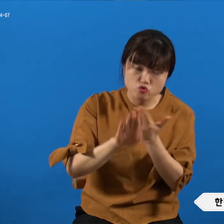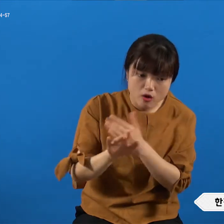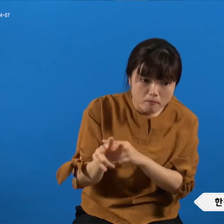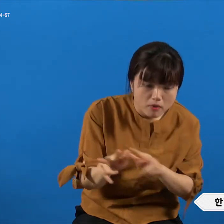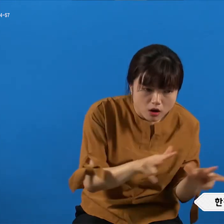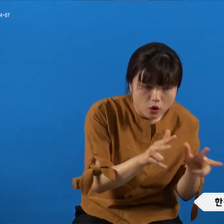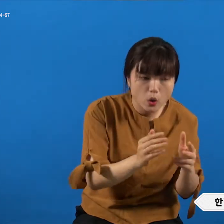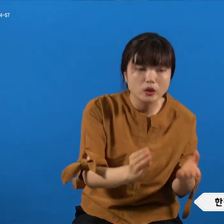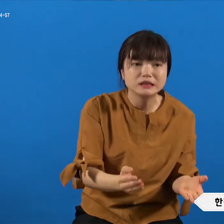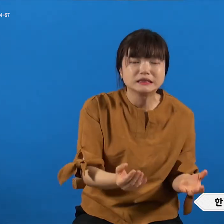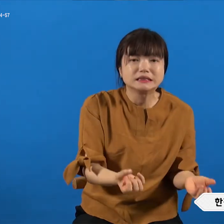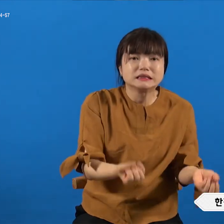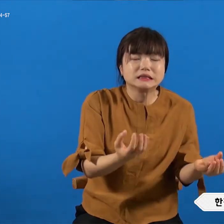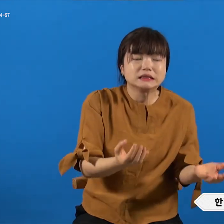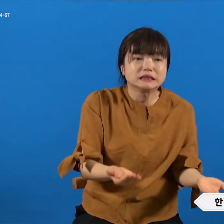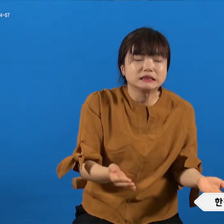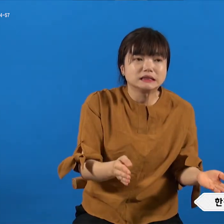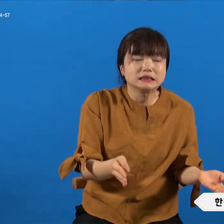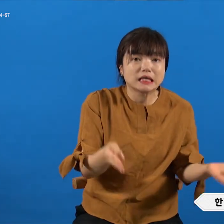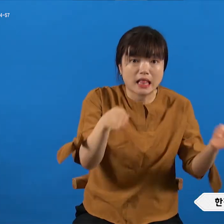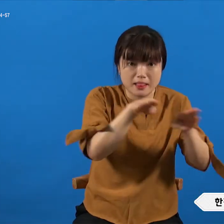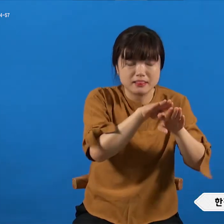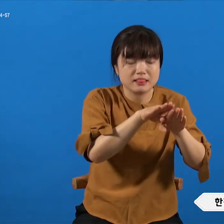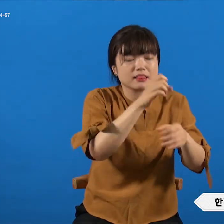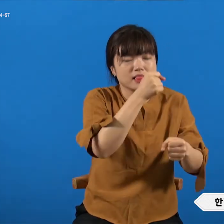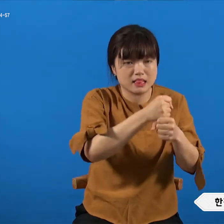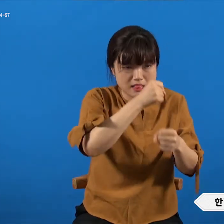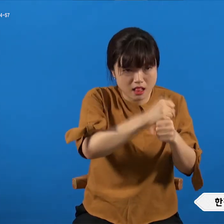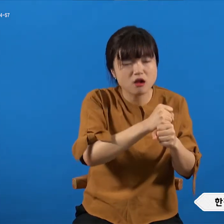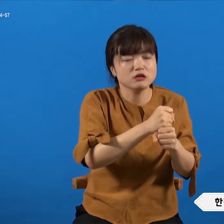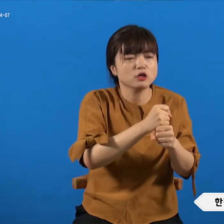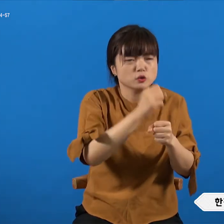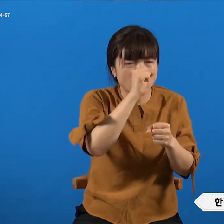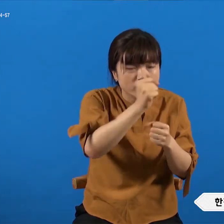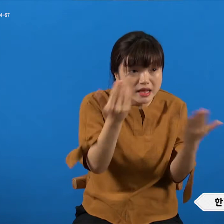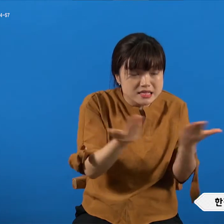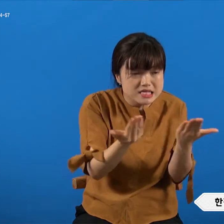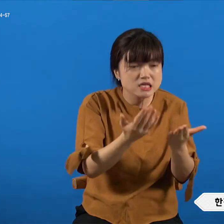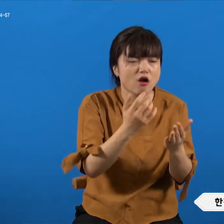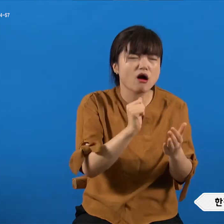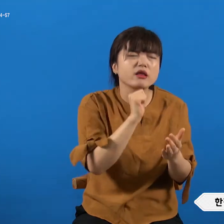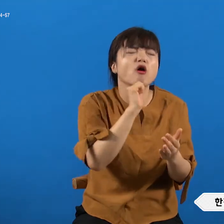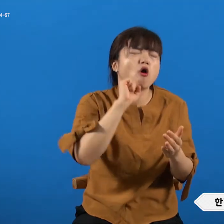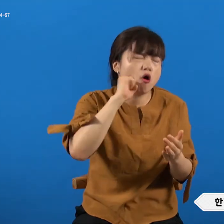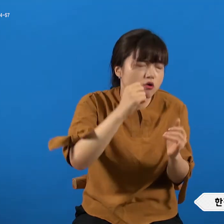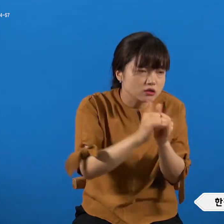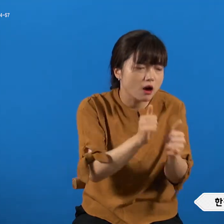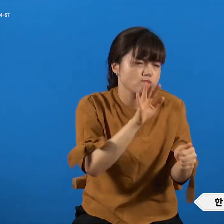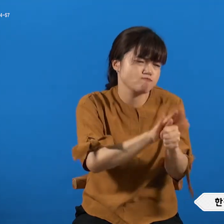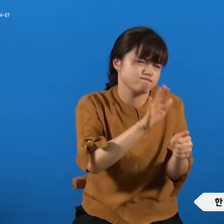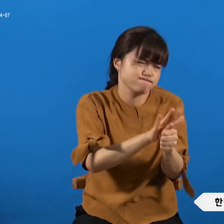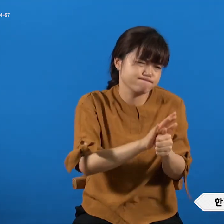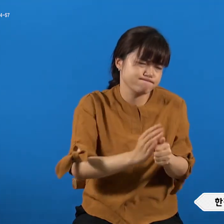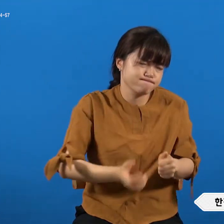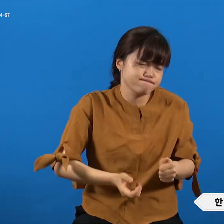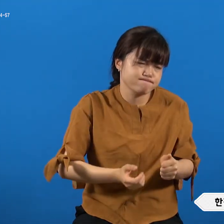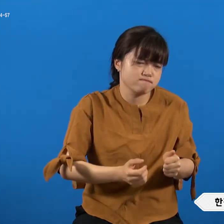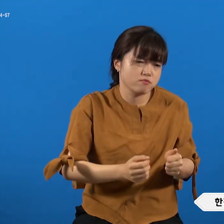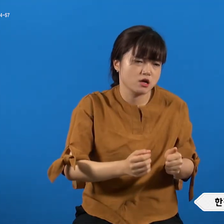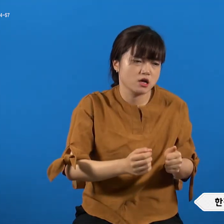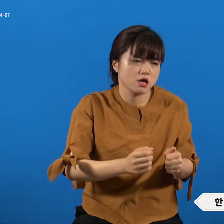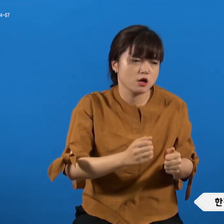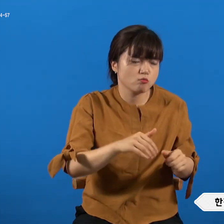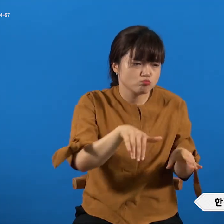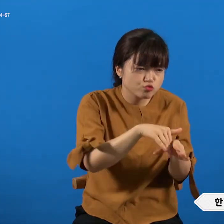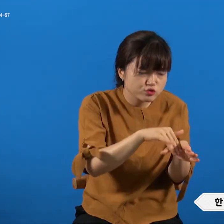즉시로 재단을 만들어서 이제 선한 일에 사용하기를 시작합니다. 가난하고 어려운 사람들을 돕고